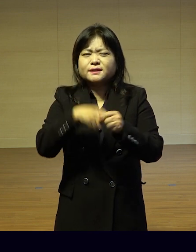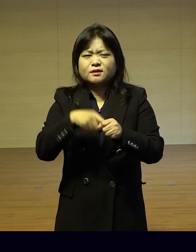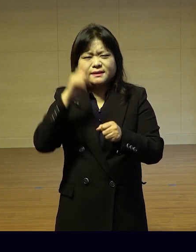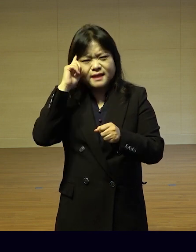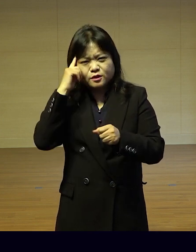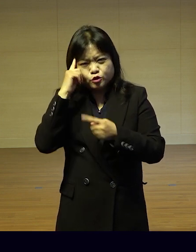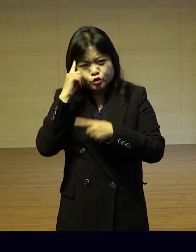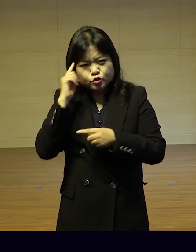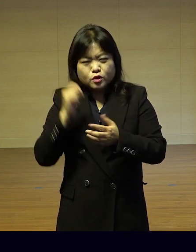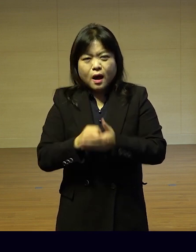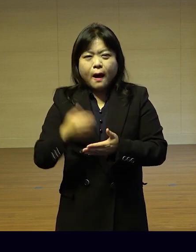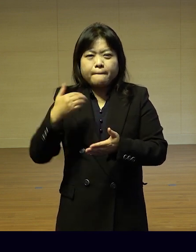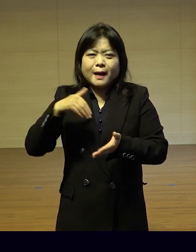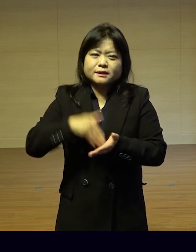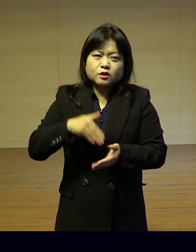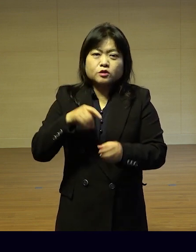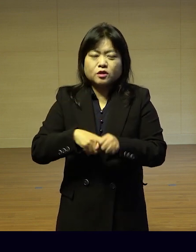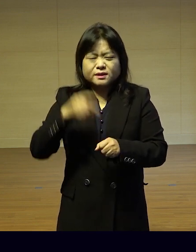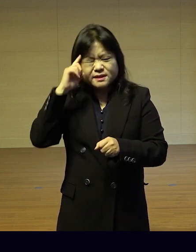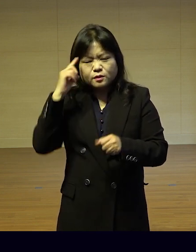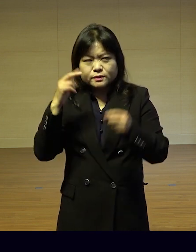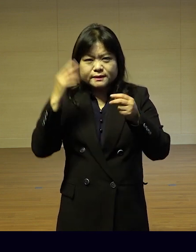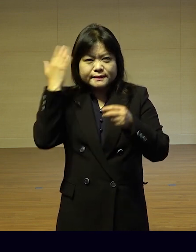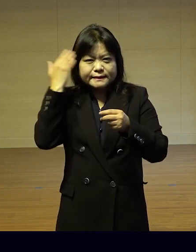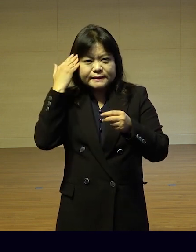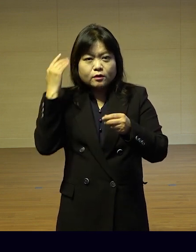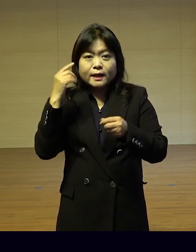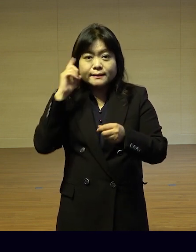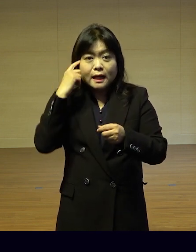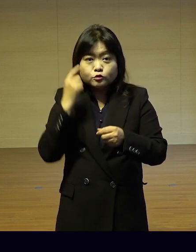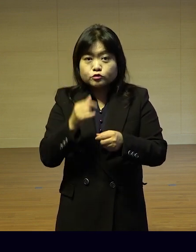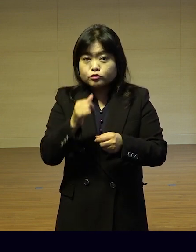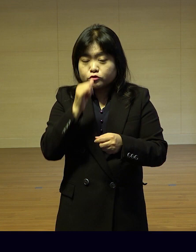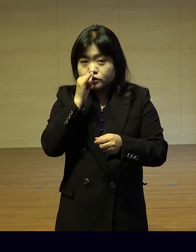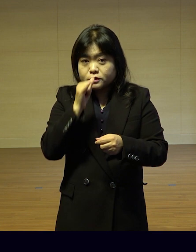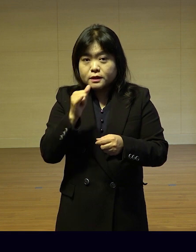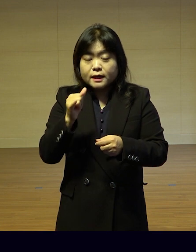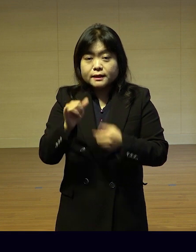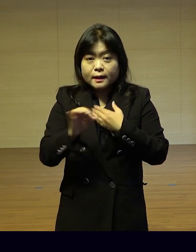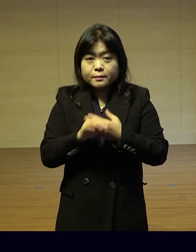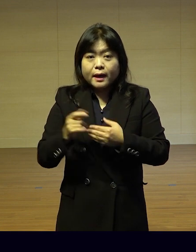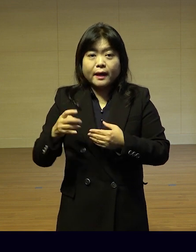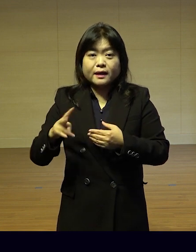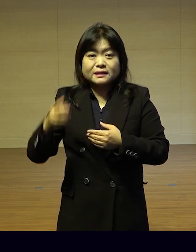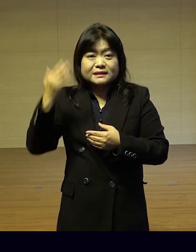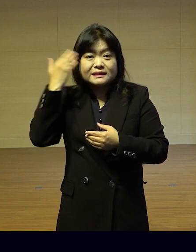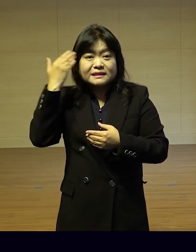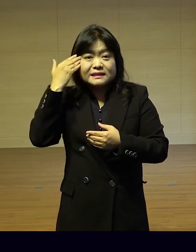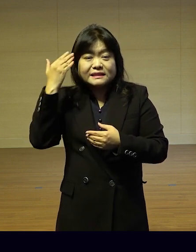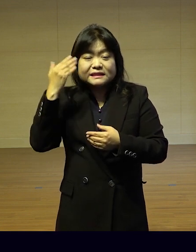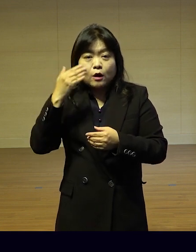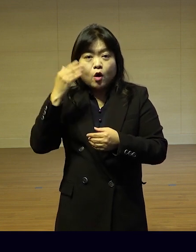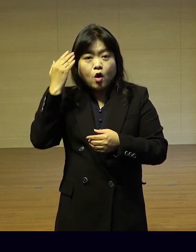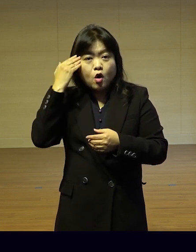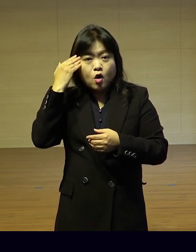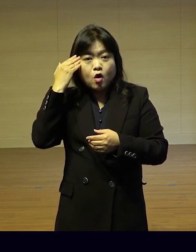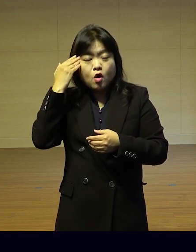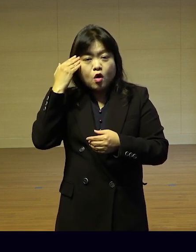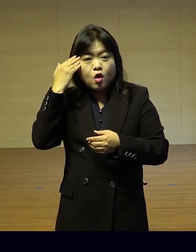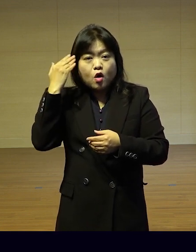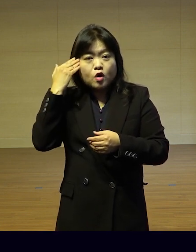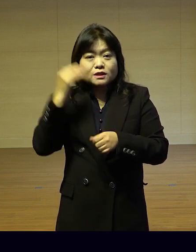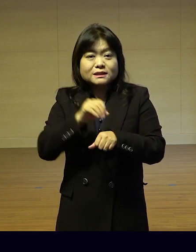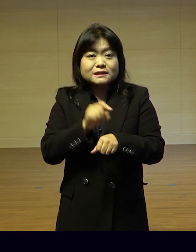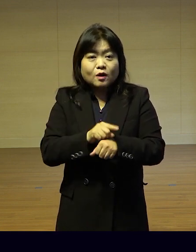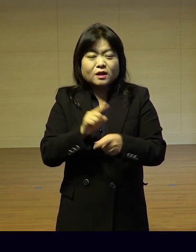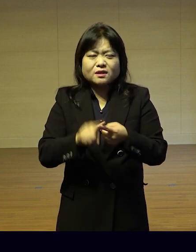사유, 반성적인 사유, 지성의 사유라고 한다면 해겔은 이제 지성을 많은